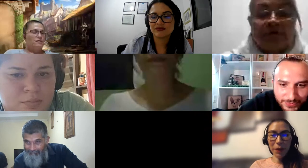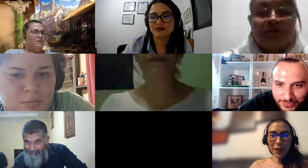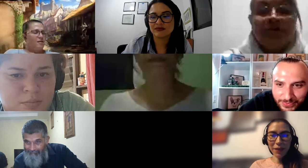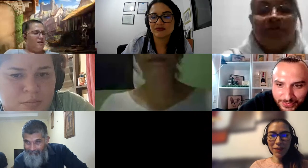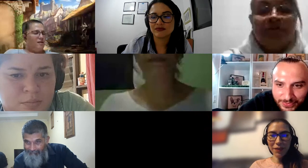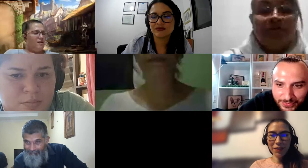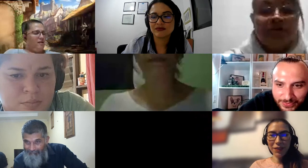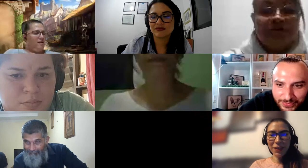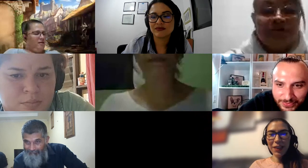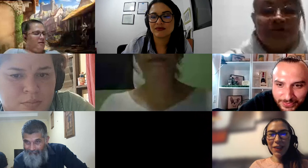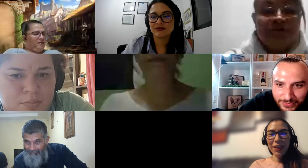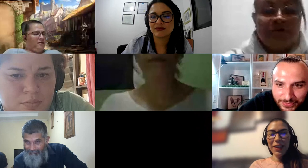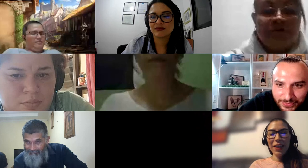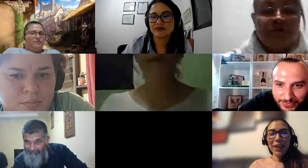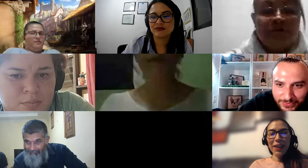ver,